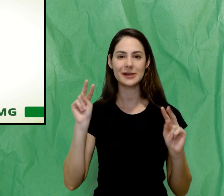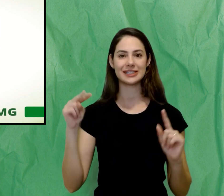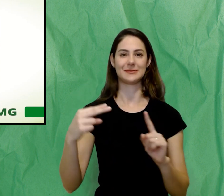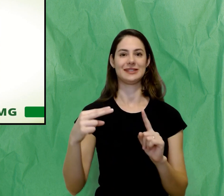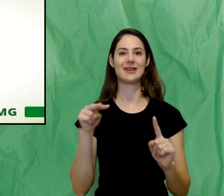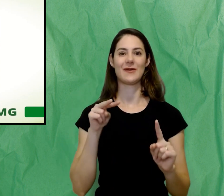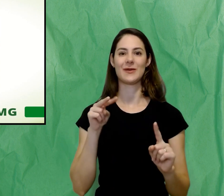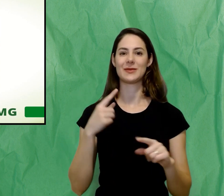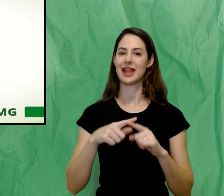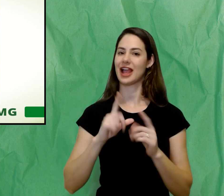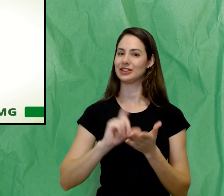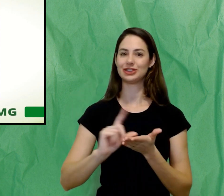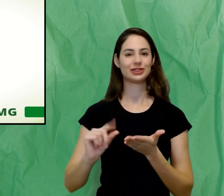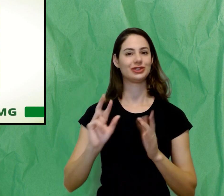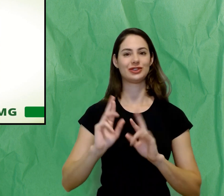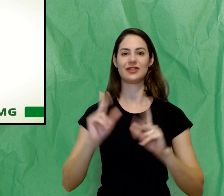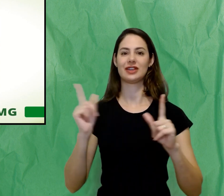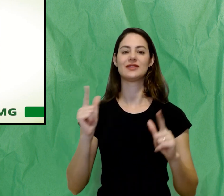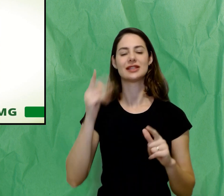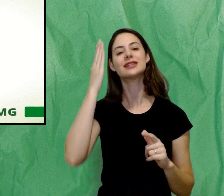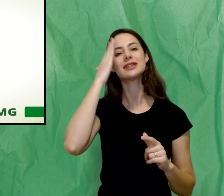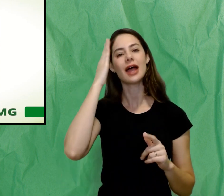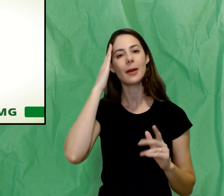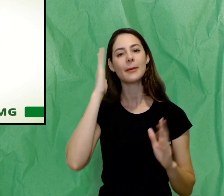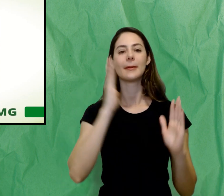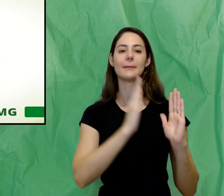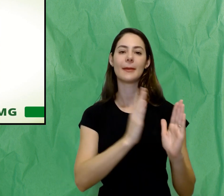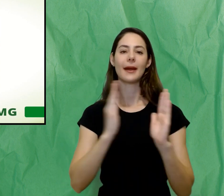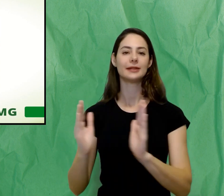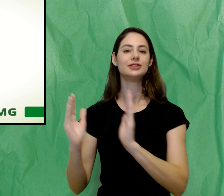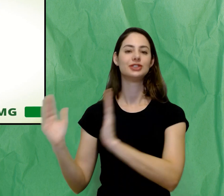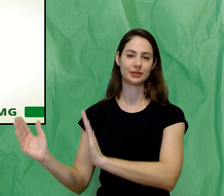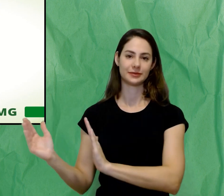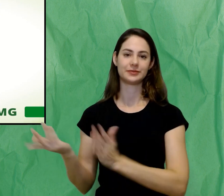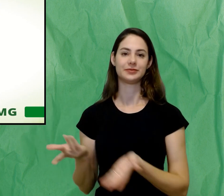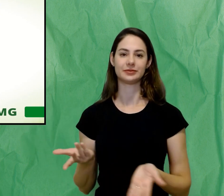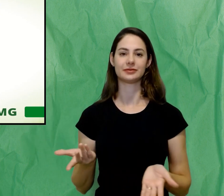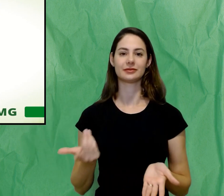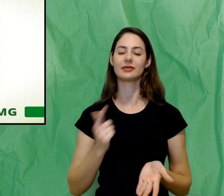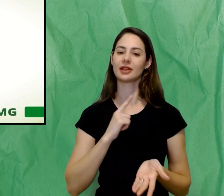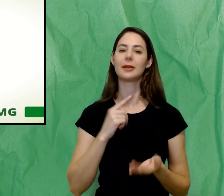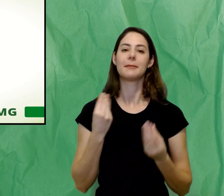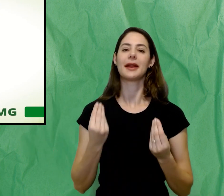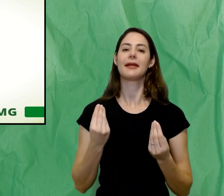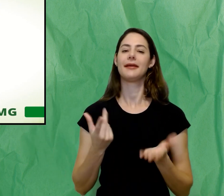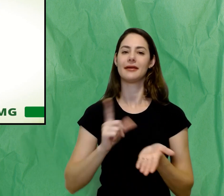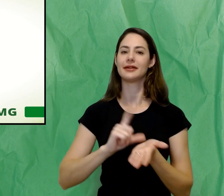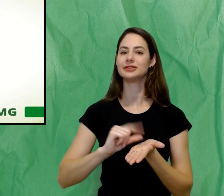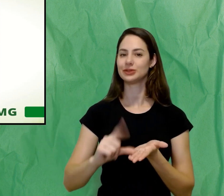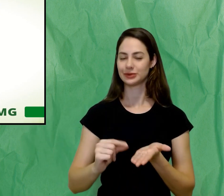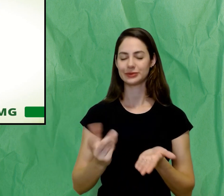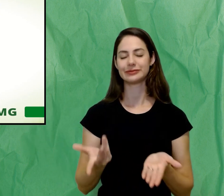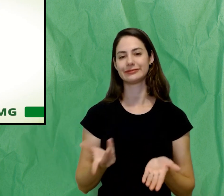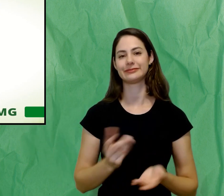vai ser diferente, porque agora você sabe quais são as partes e os propósitos que para que ele serve, né?